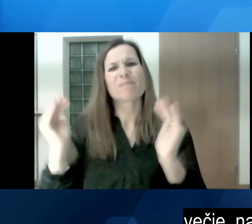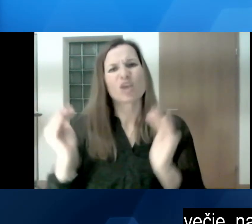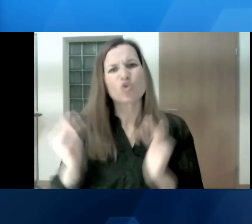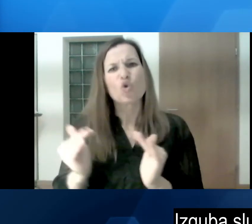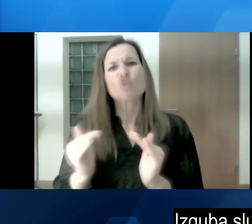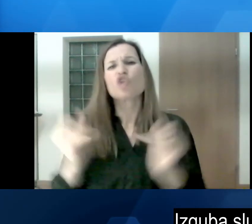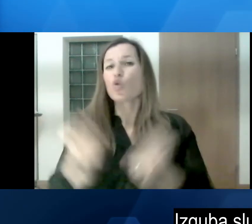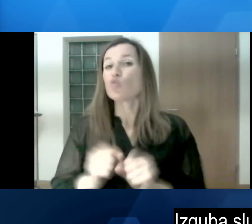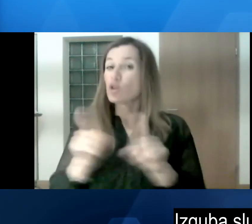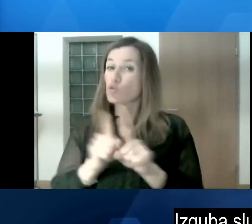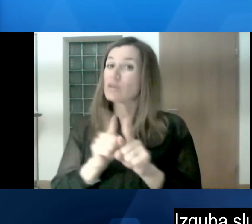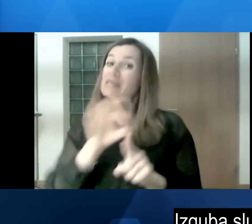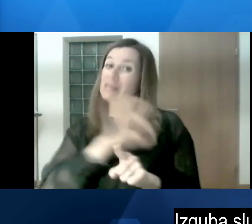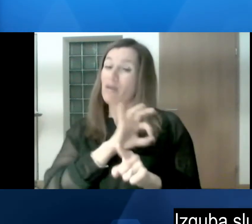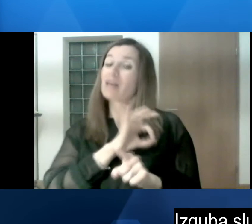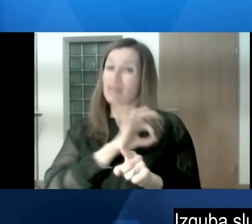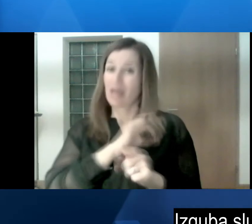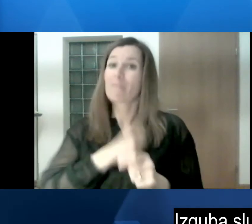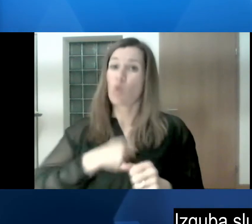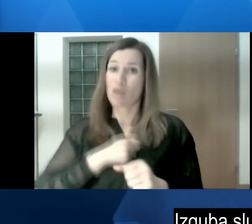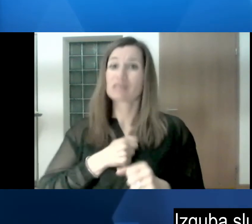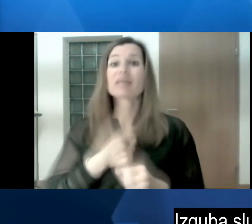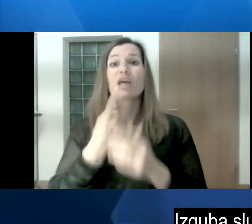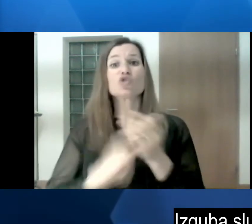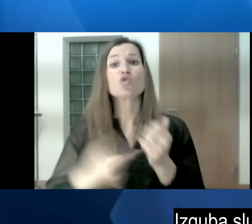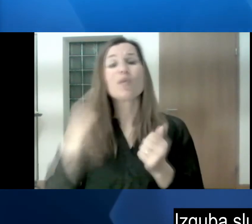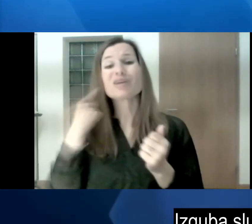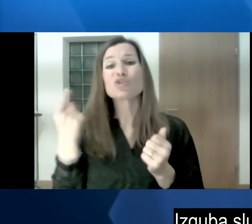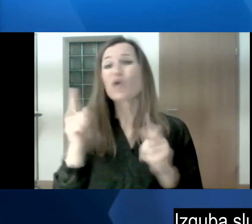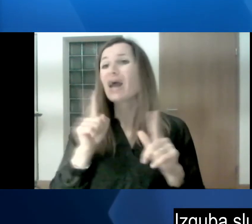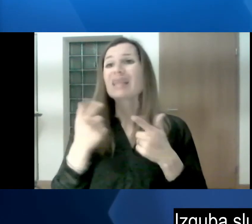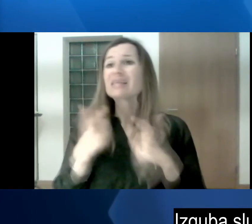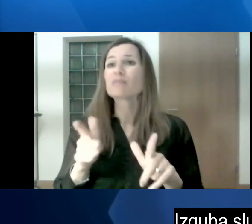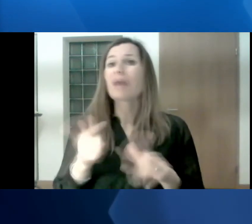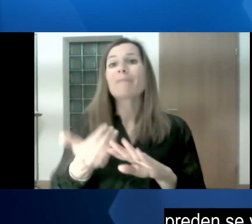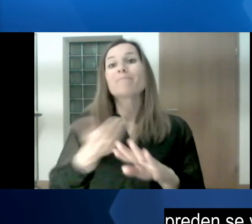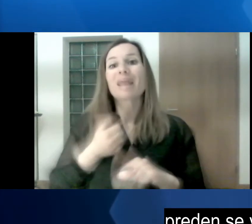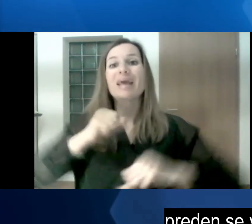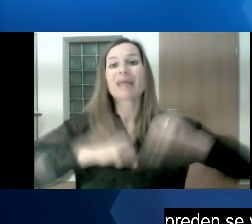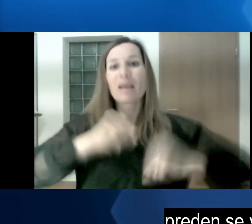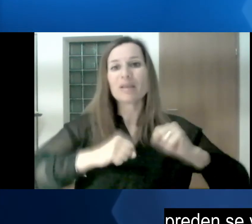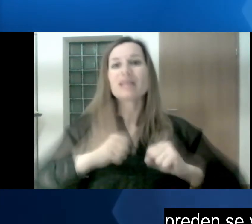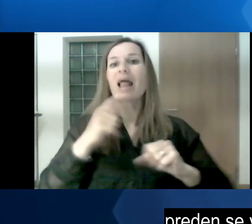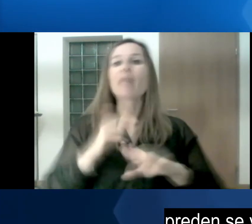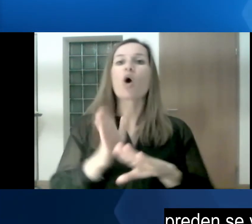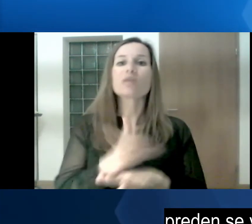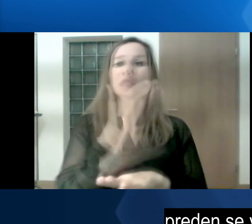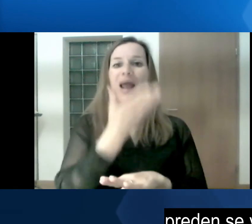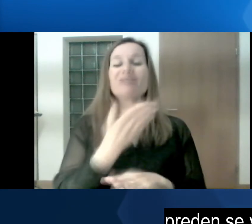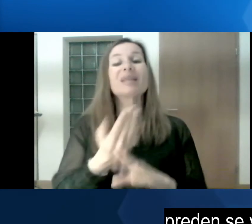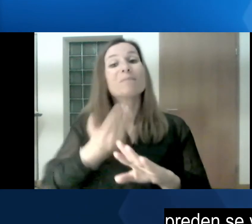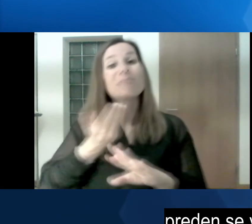bolezni. Se pravi, izguba sluha se ne sme prej rehabilitirati ali odpraviti, preden se vsaj